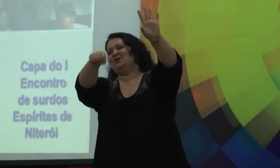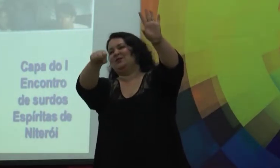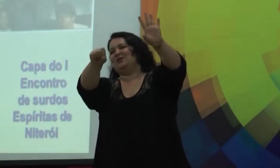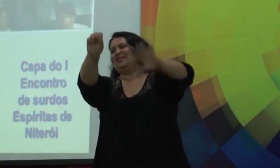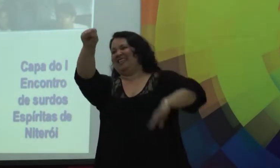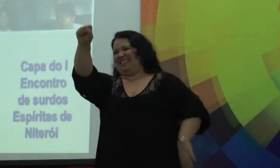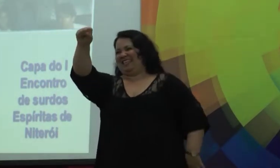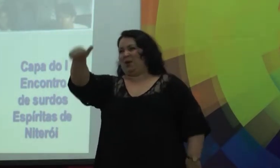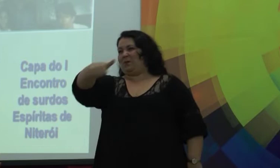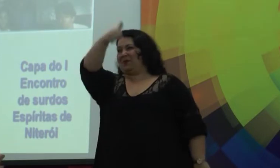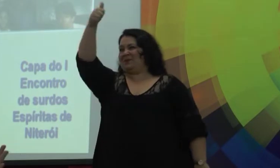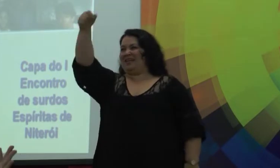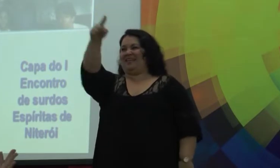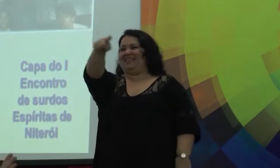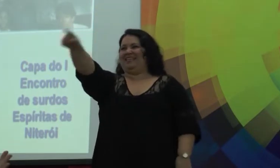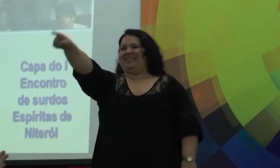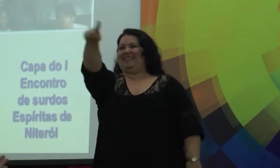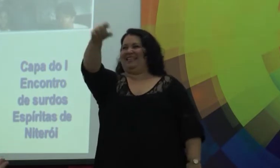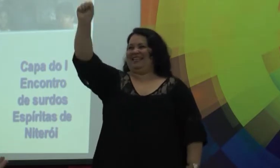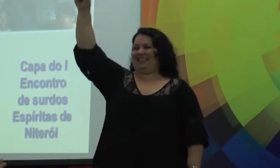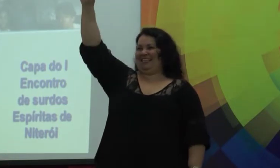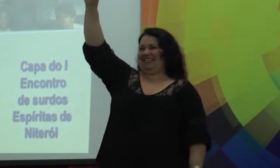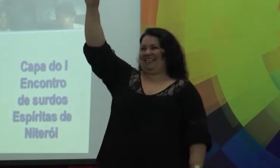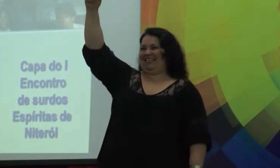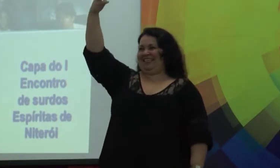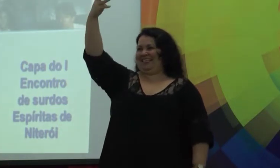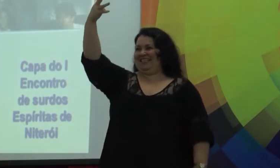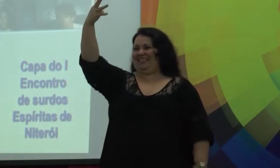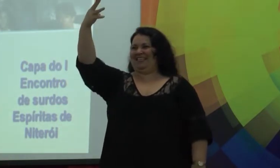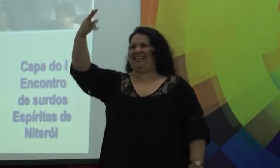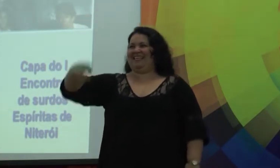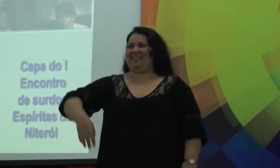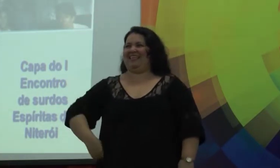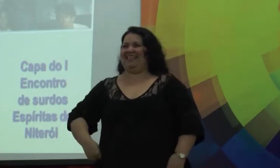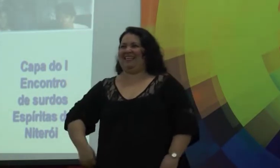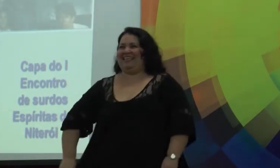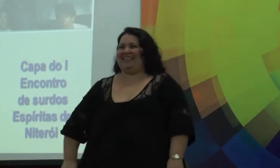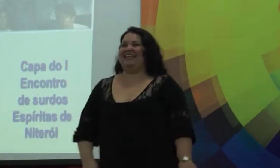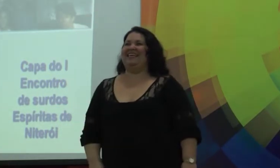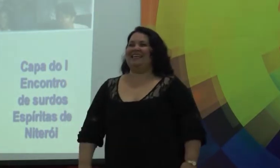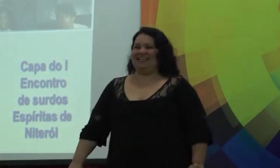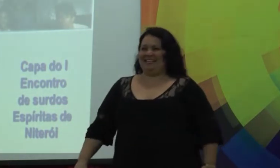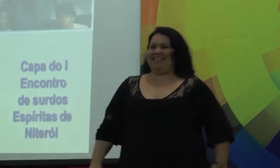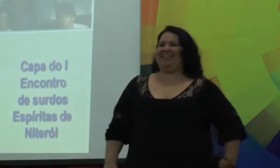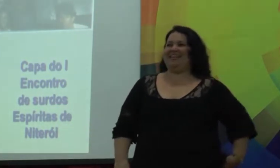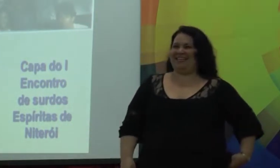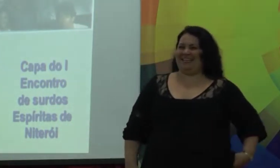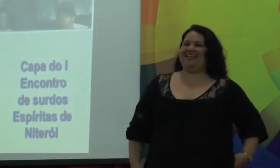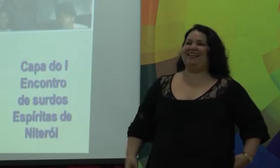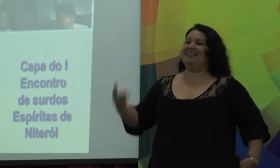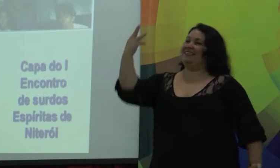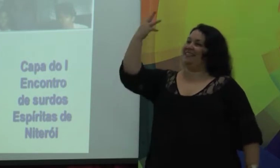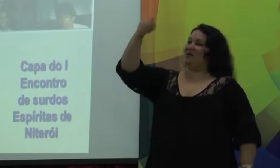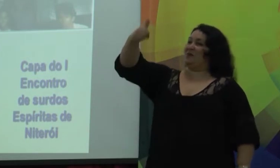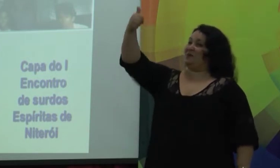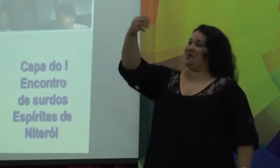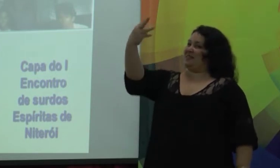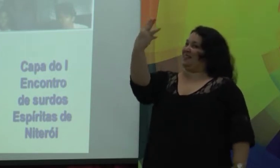Os 3 primeiros. Ah, ih, outro da velha, esses aí foram os 3 primeiros.